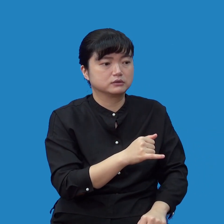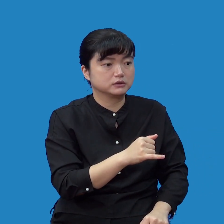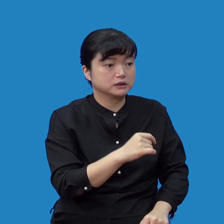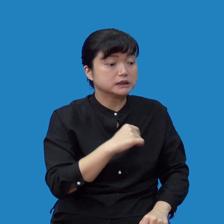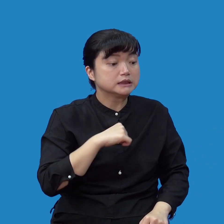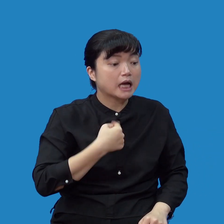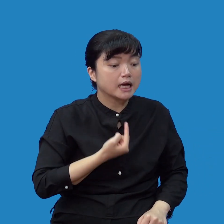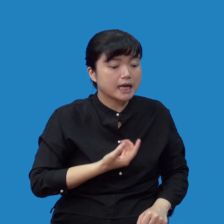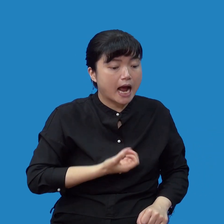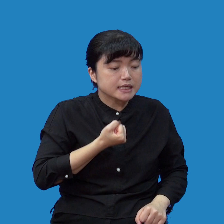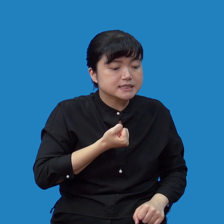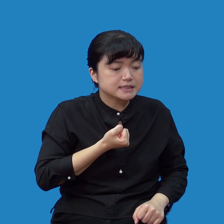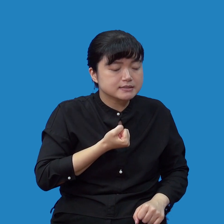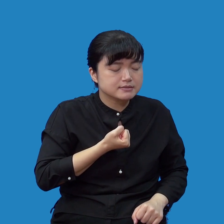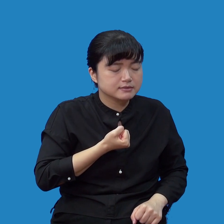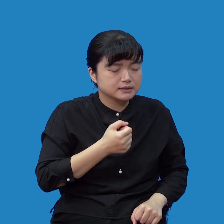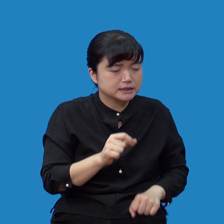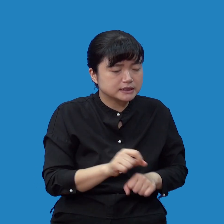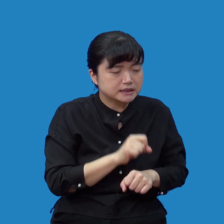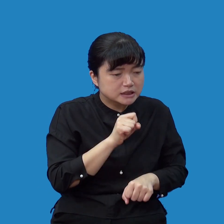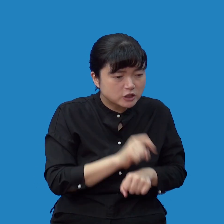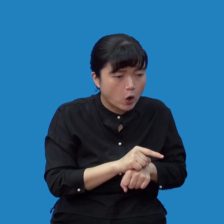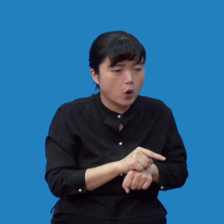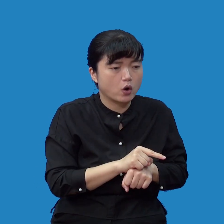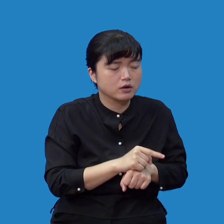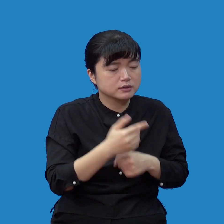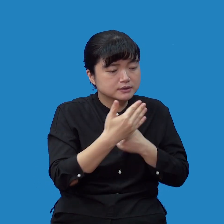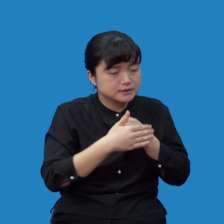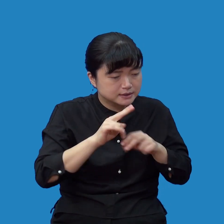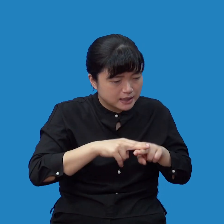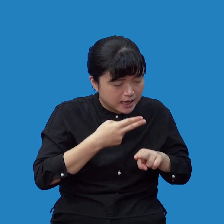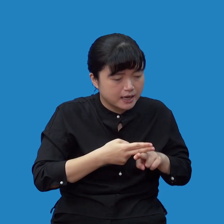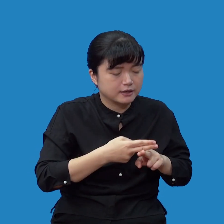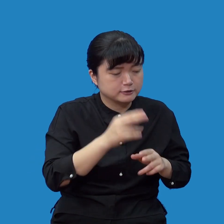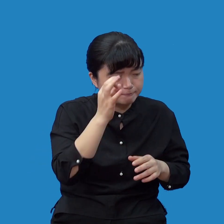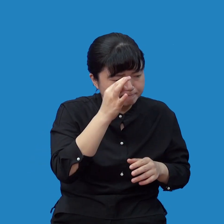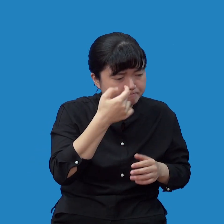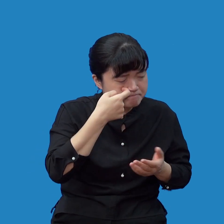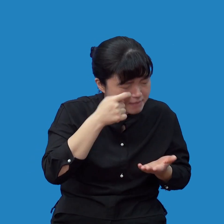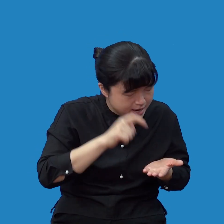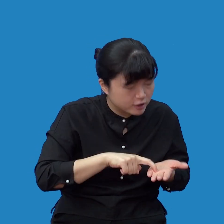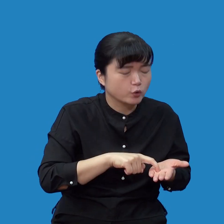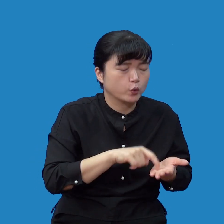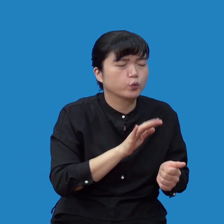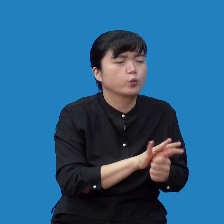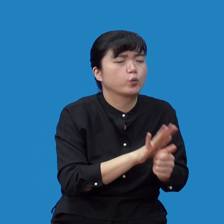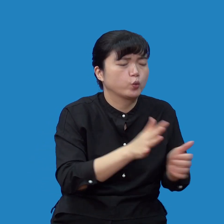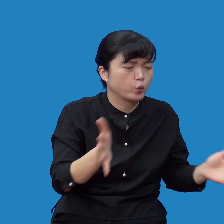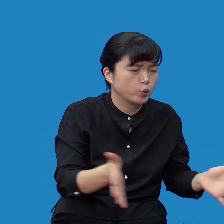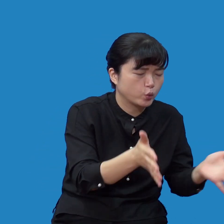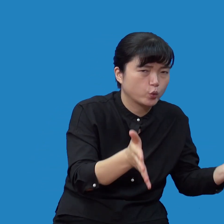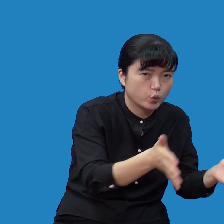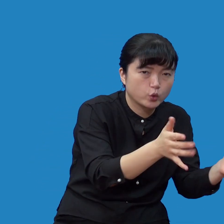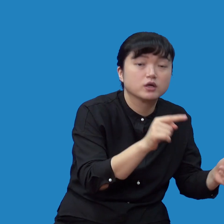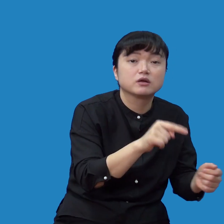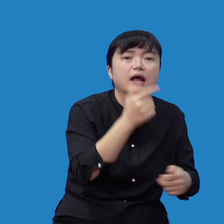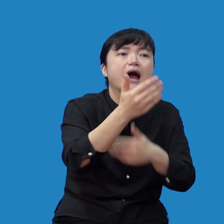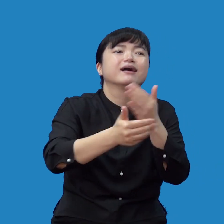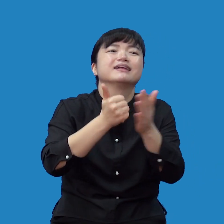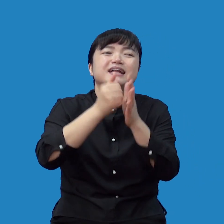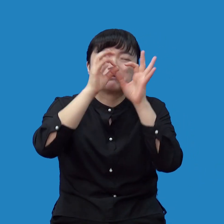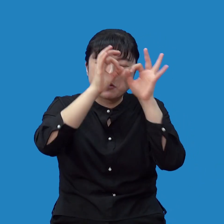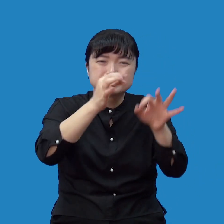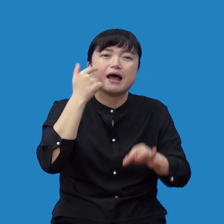자기만의 고유한 특성과 그 은사를 찾도록 칭찬하고 격려해 줍니다. 그게 바로 오늘 이 하나님이